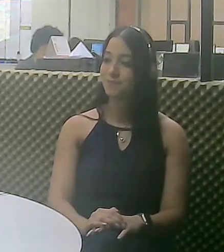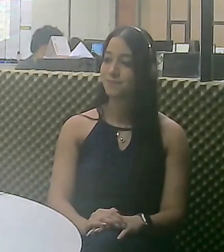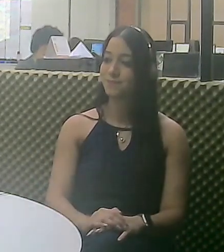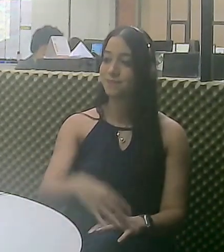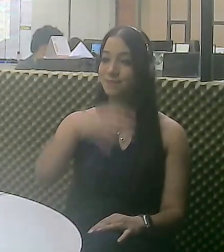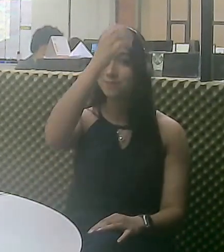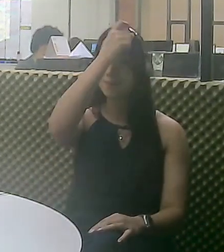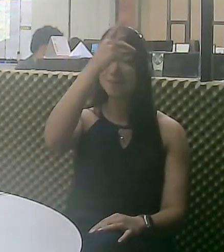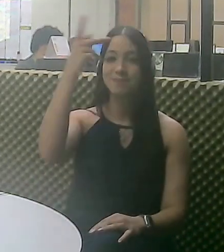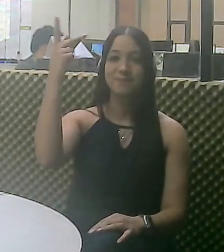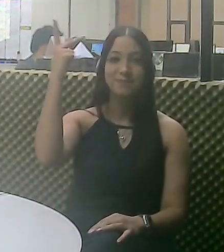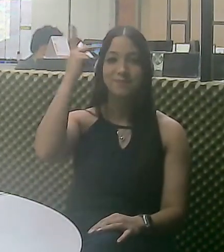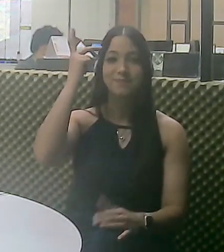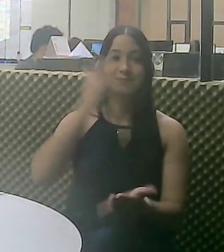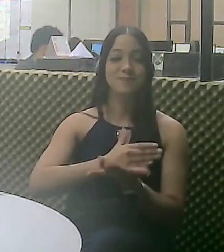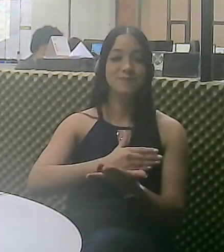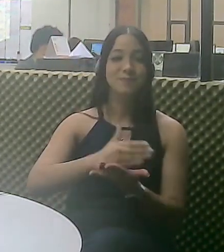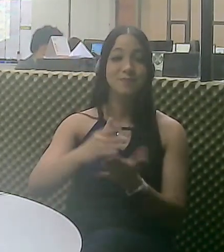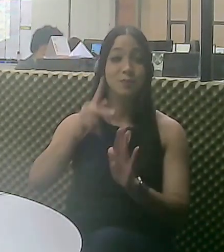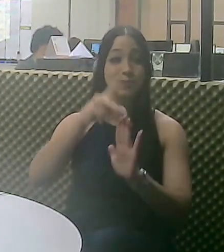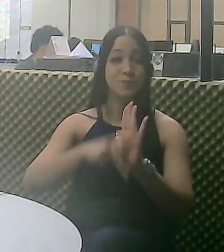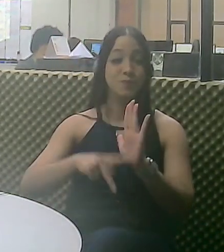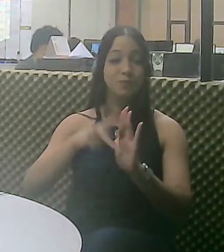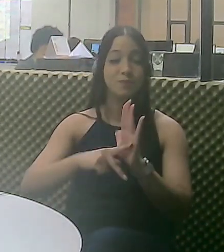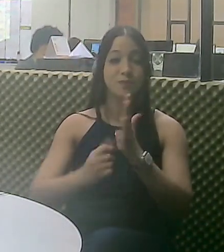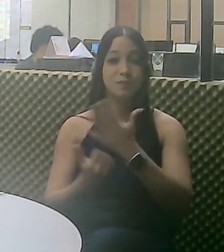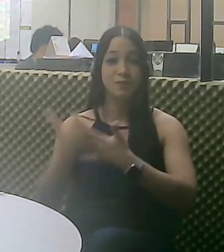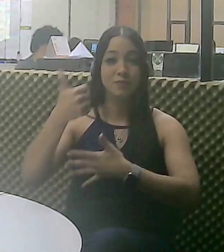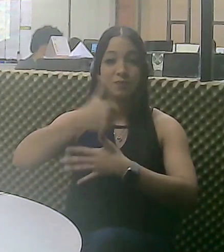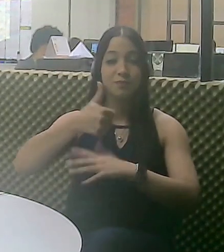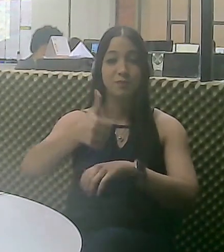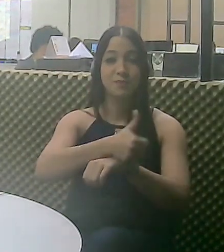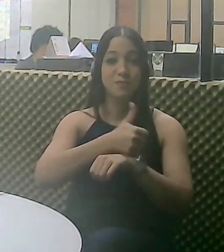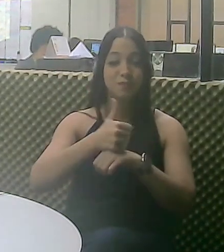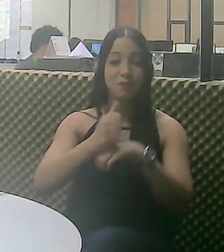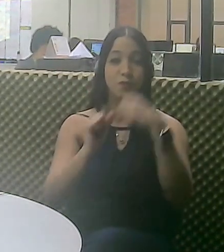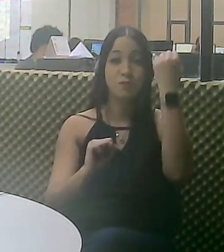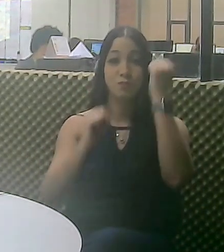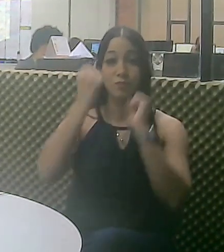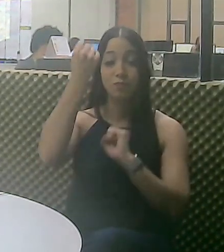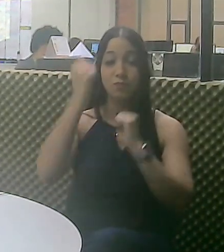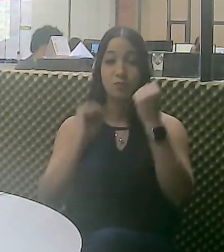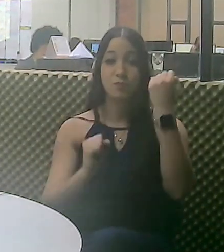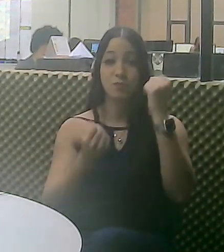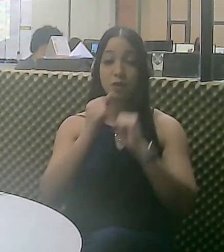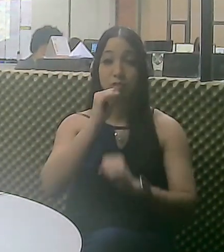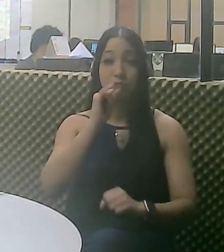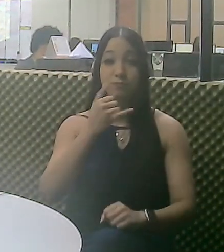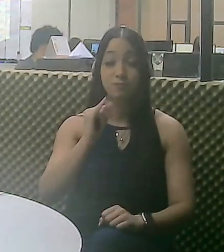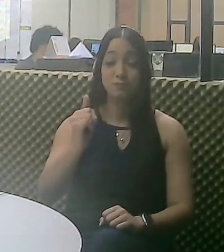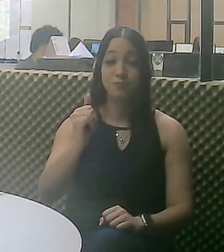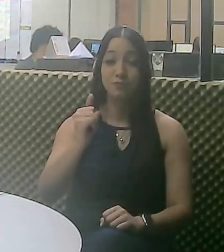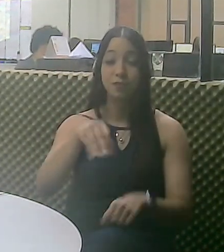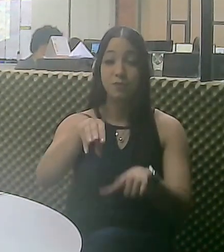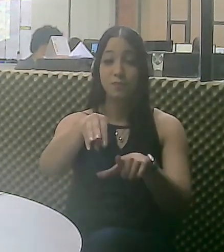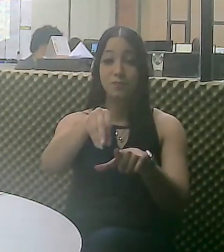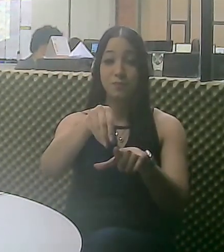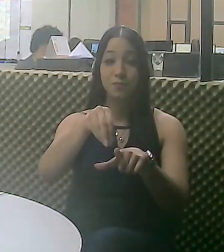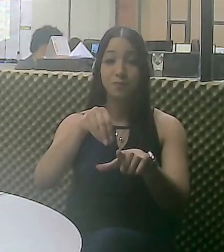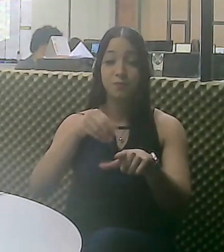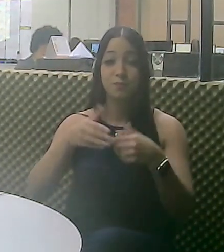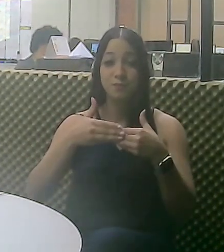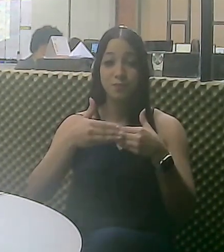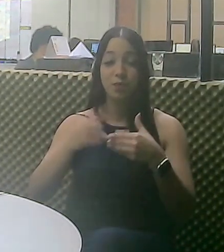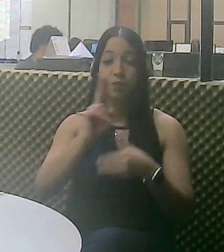prefeitura dá início a projeto Pioneiro de planta industrial para a produção de energia e fertilizante